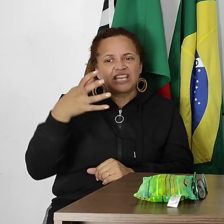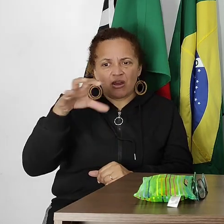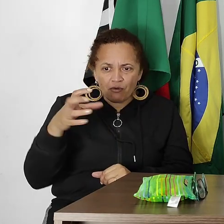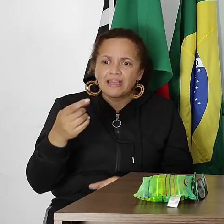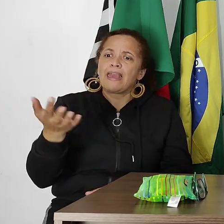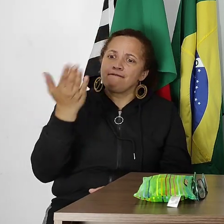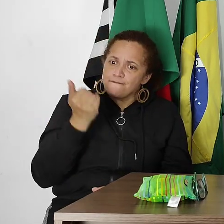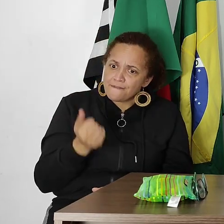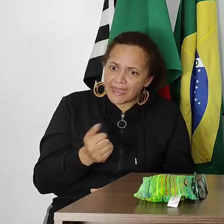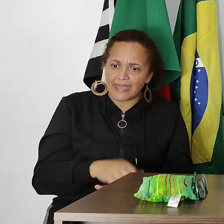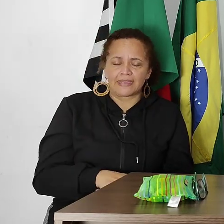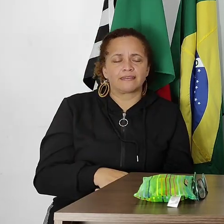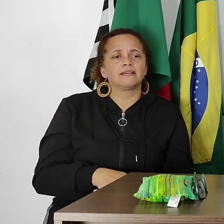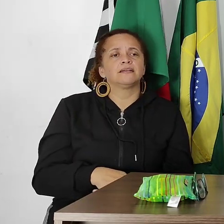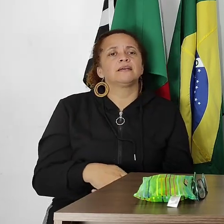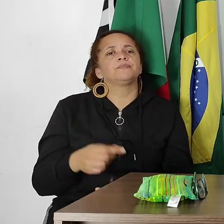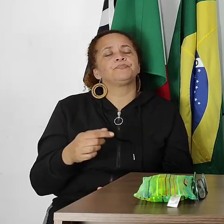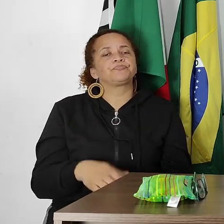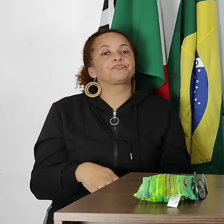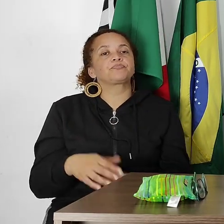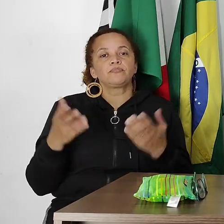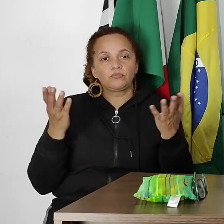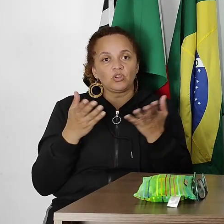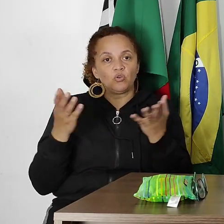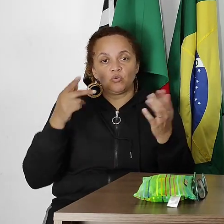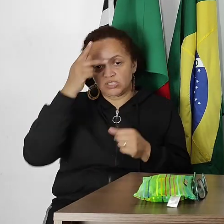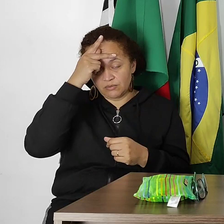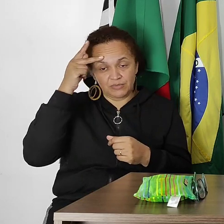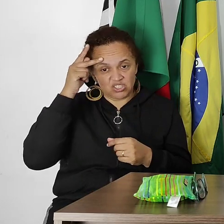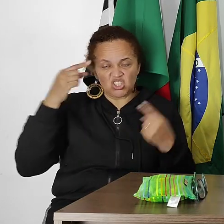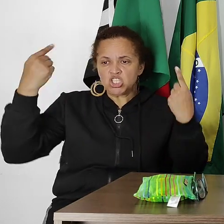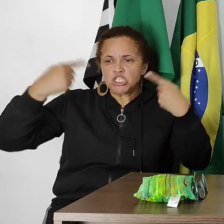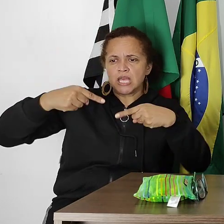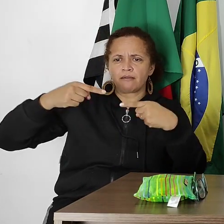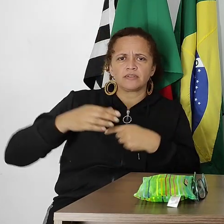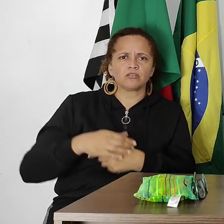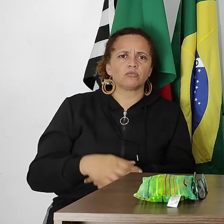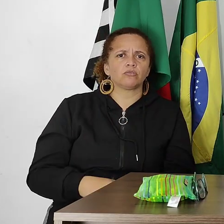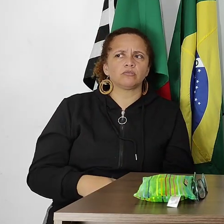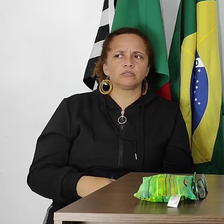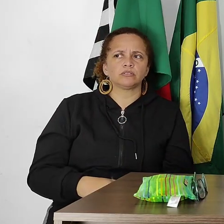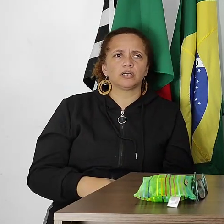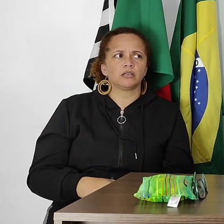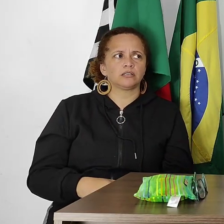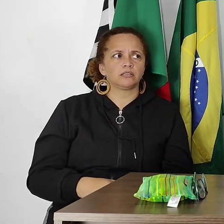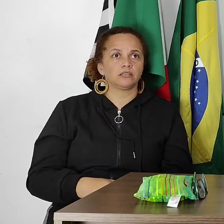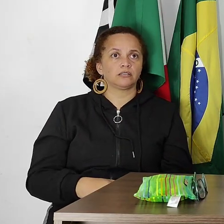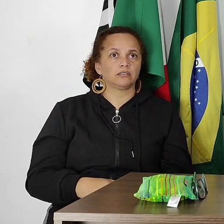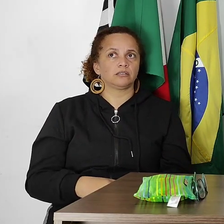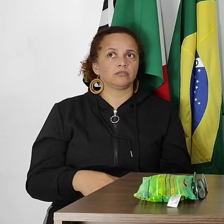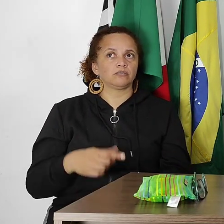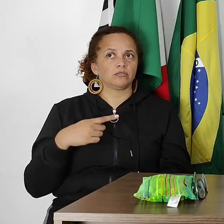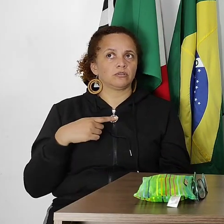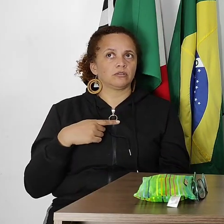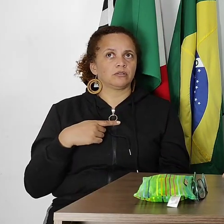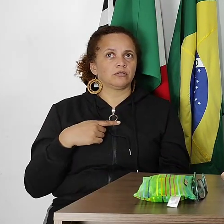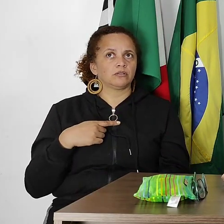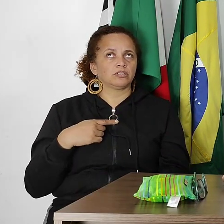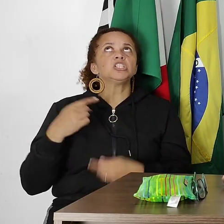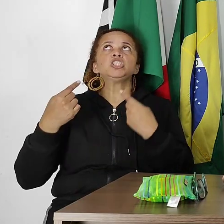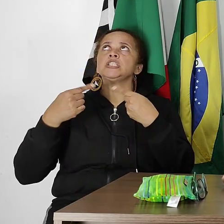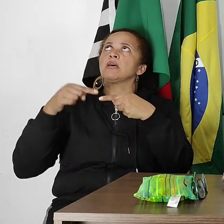resistindo. E hoje ela me desafiou. Quando ele falou isso, eu falei, prestei atenção. Quando ele